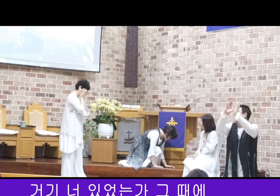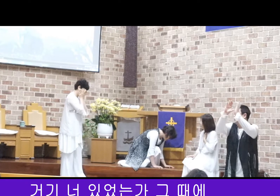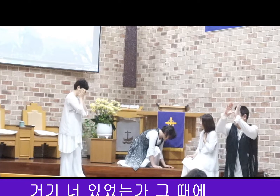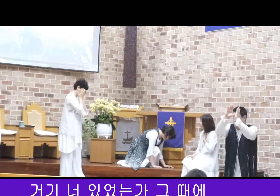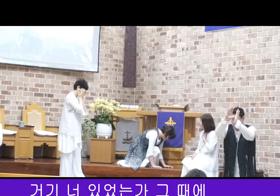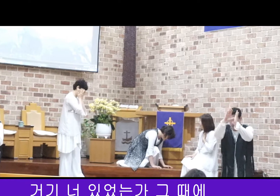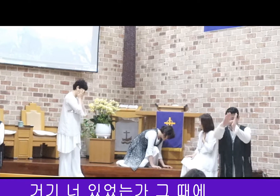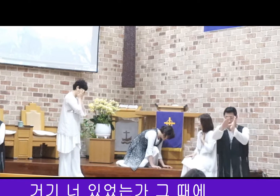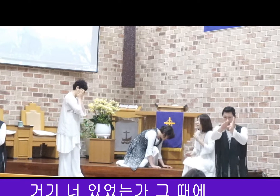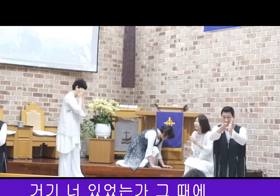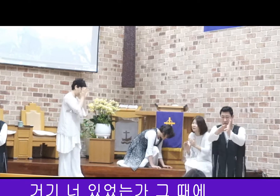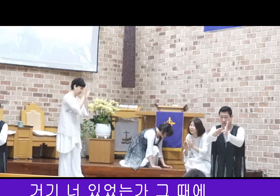그때에